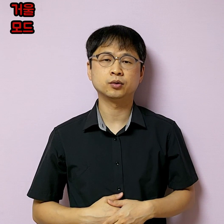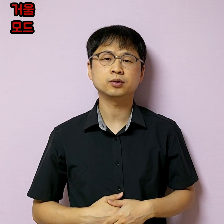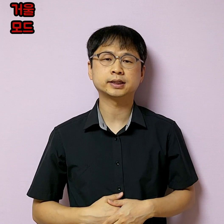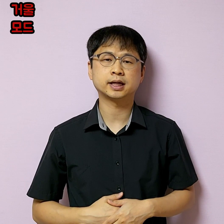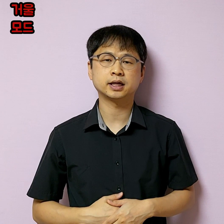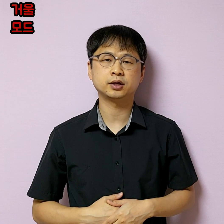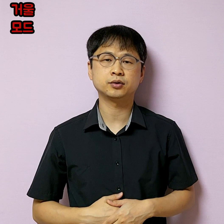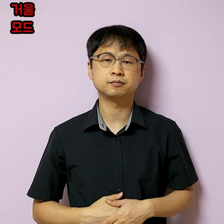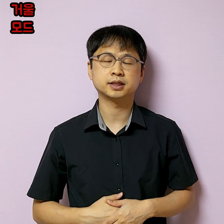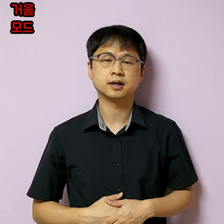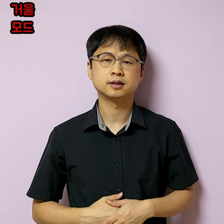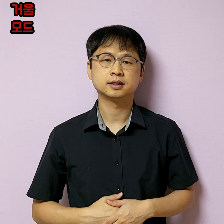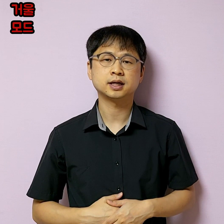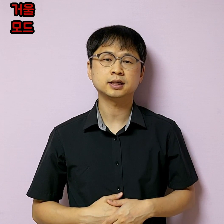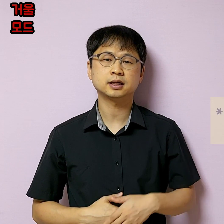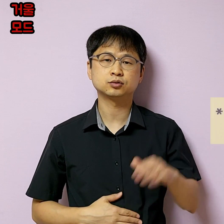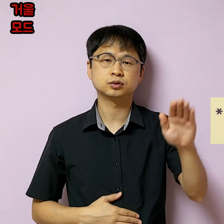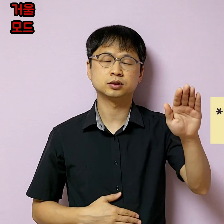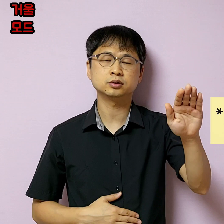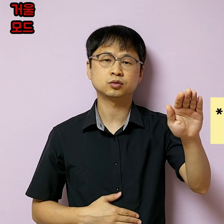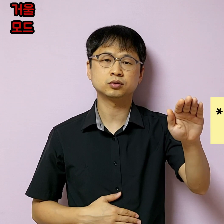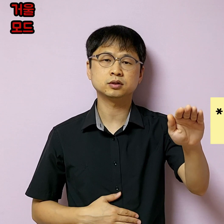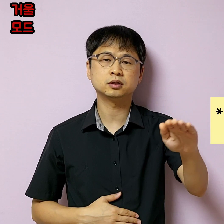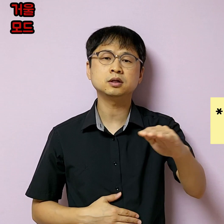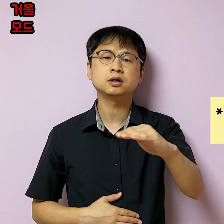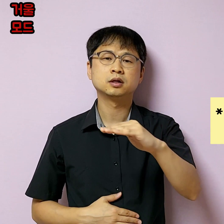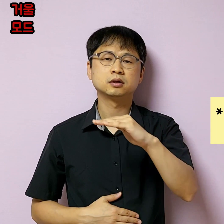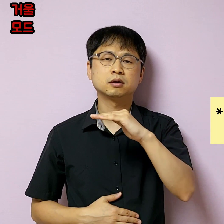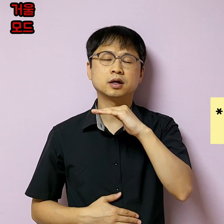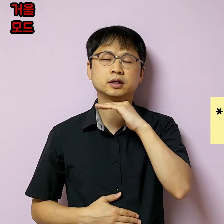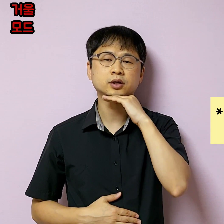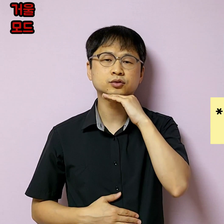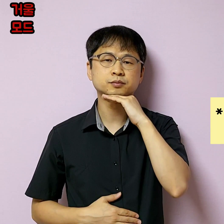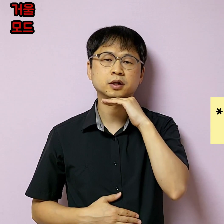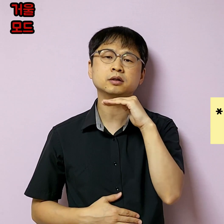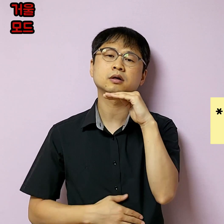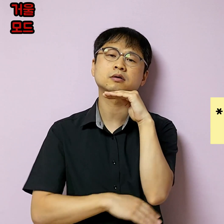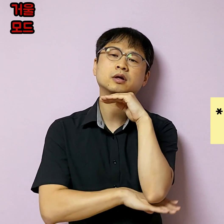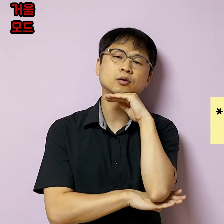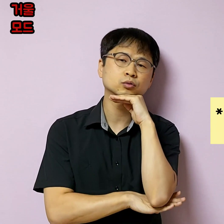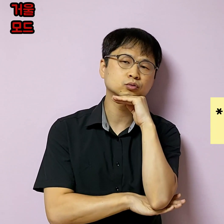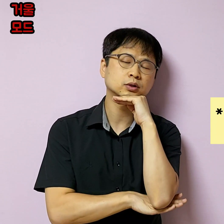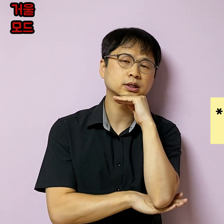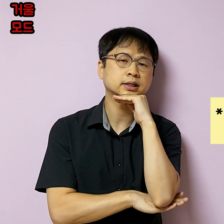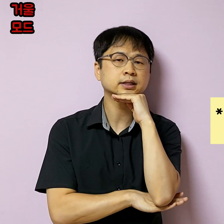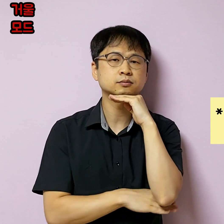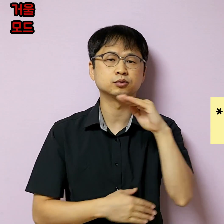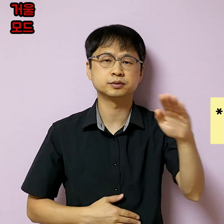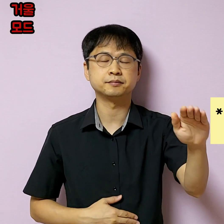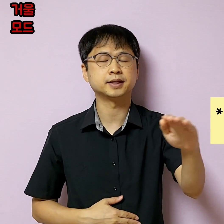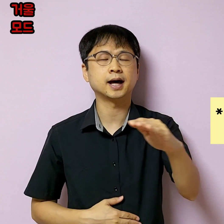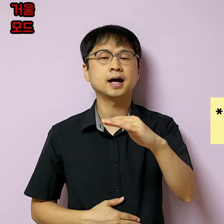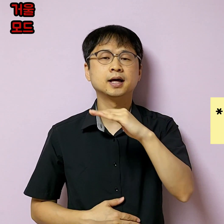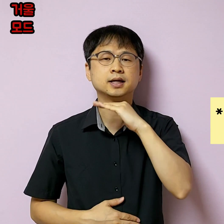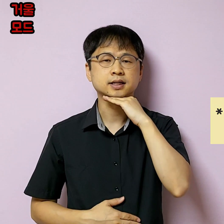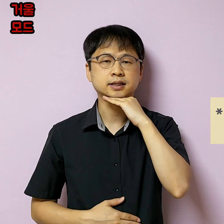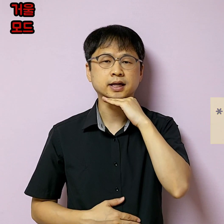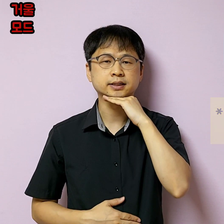나를요 사랑해요 입니다. 기다리다 수어는 손등을 턱 아래 대주시면 턱을 개고 누군가를 기다리는 모습입니다.